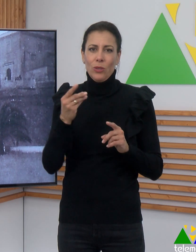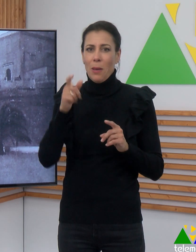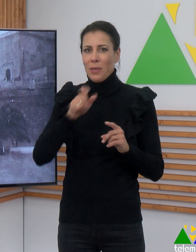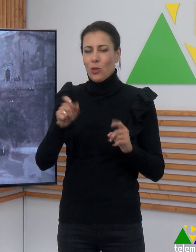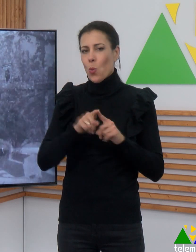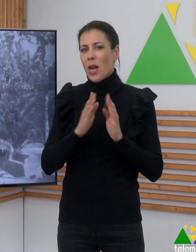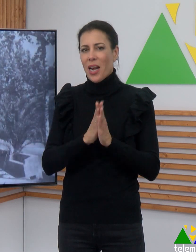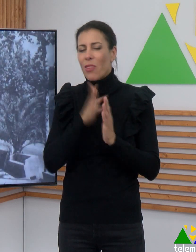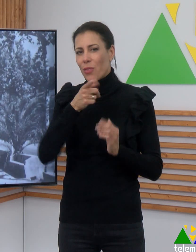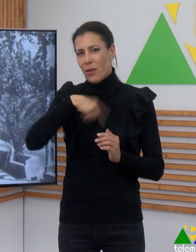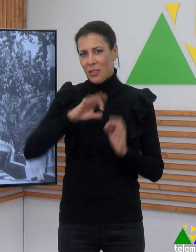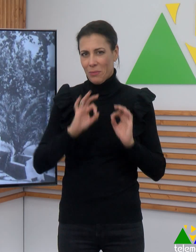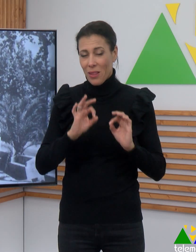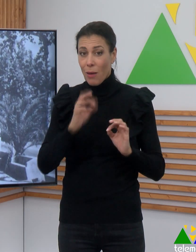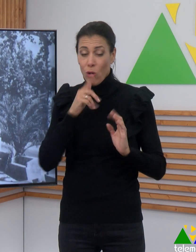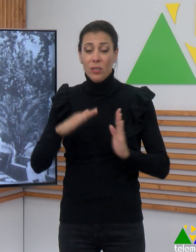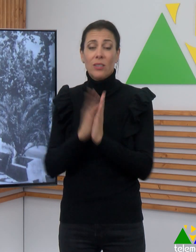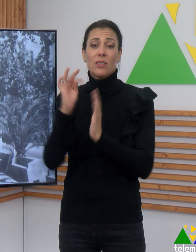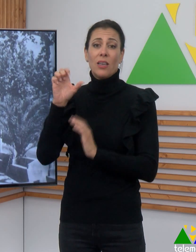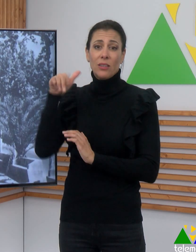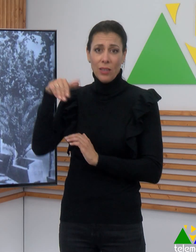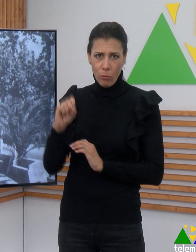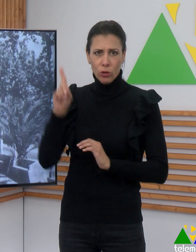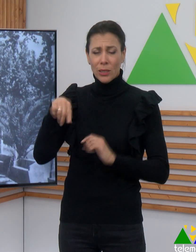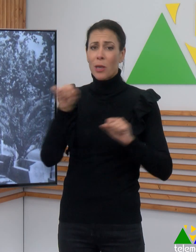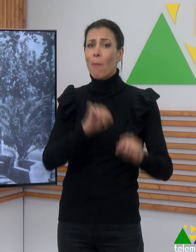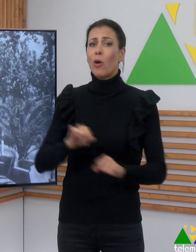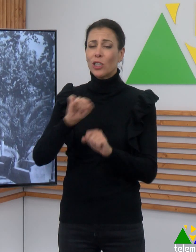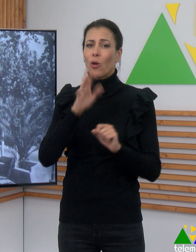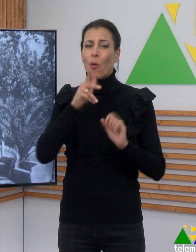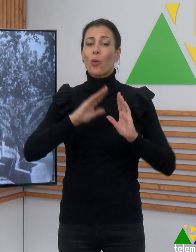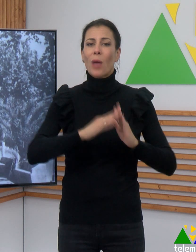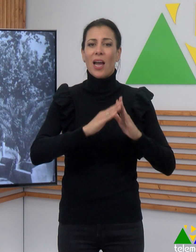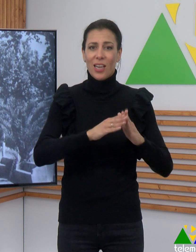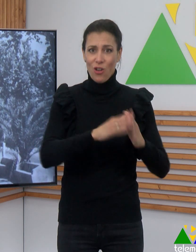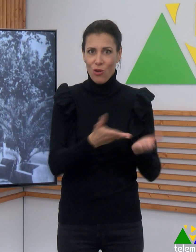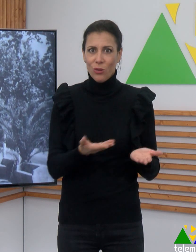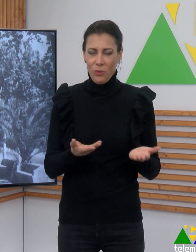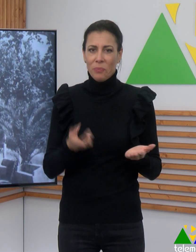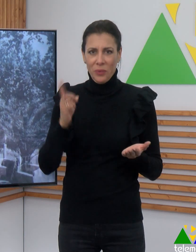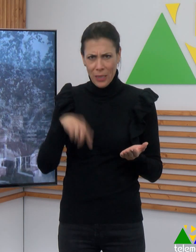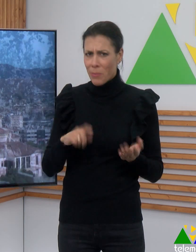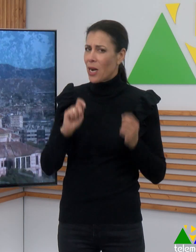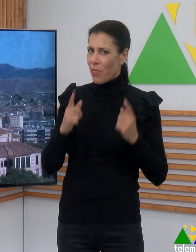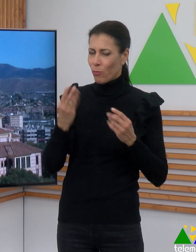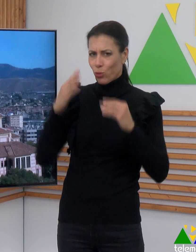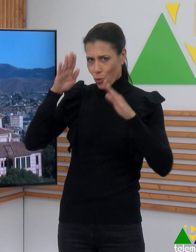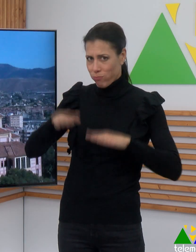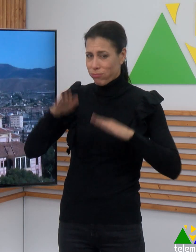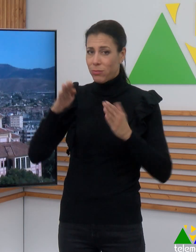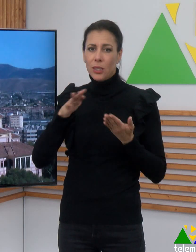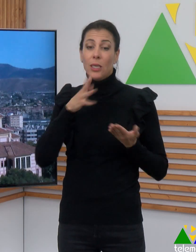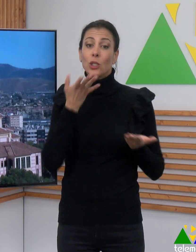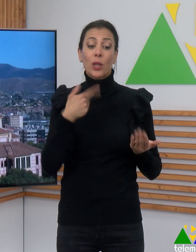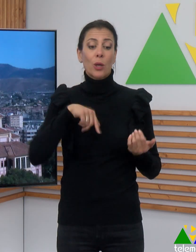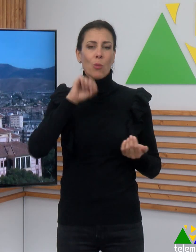al mar, lógicamente, y San Telmo pues también era protector de los marinos, ¿no? Y también se le dio culto aquí, el mejor sitio de